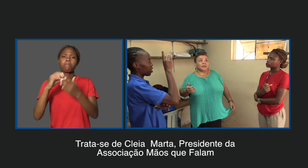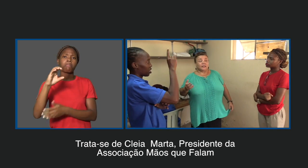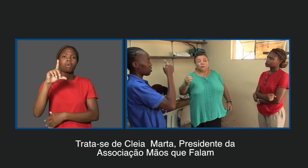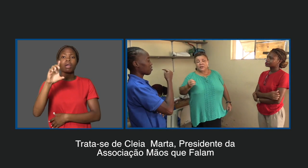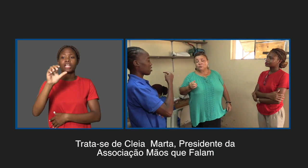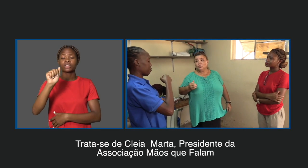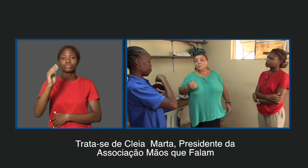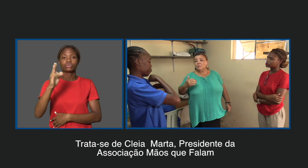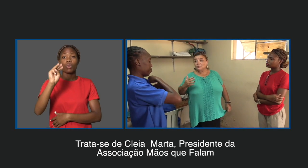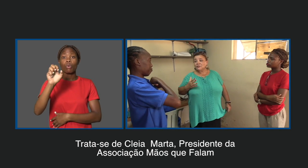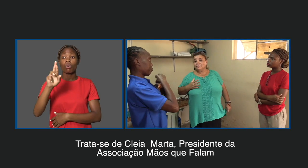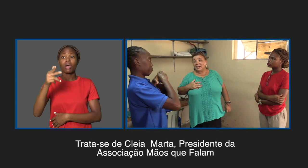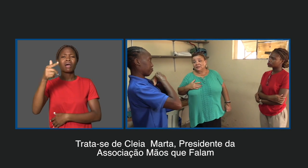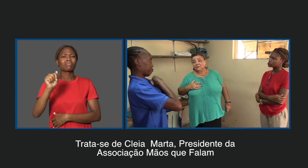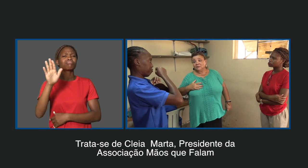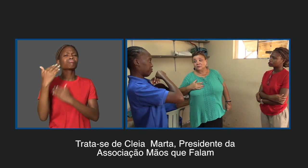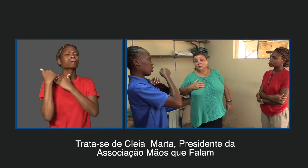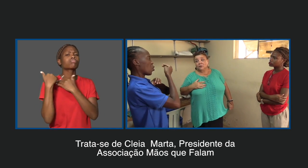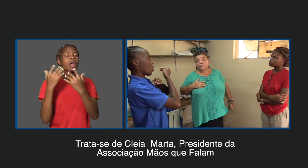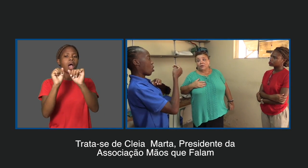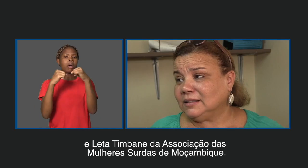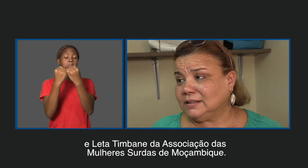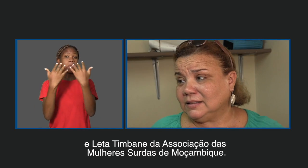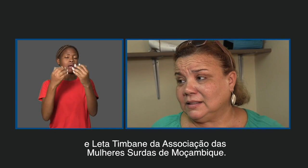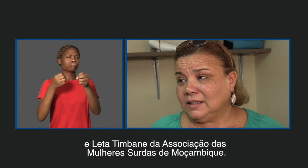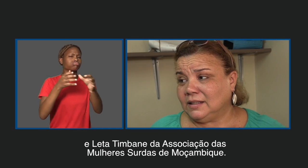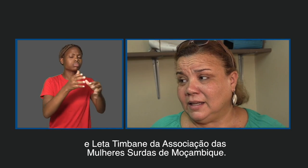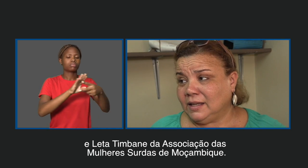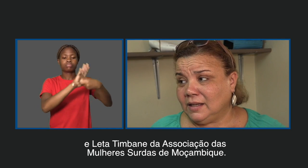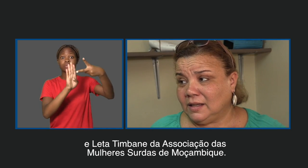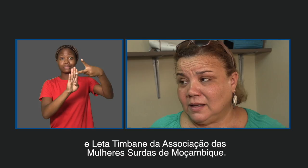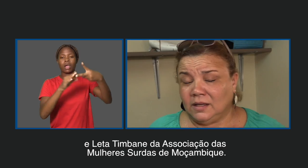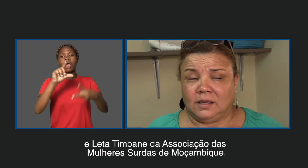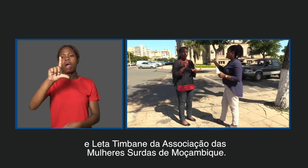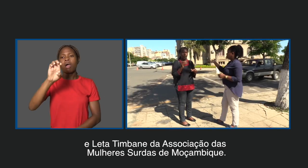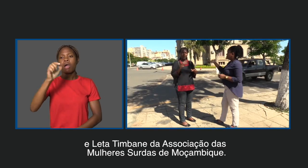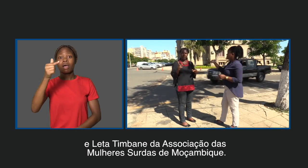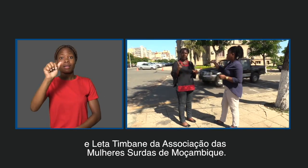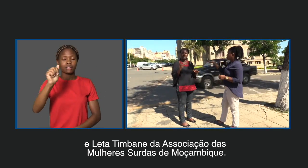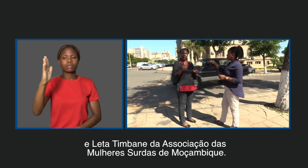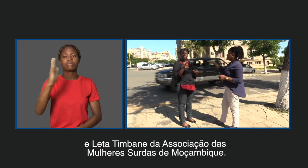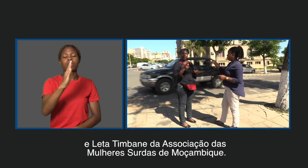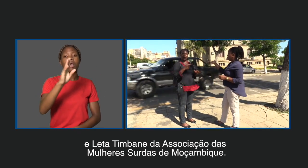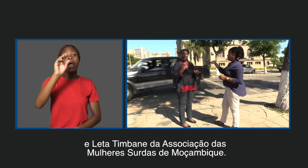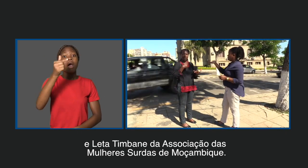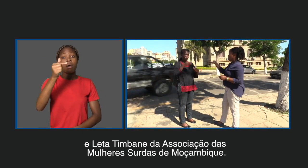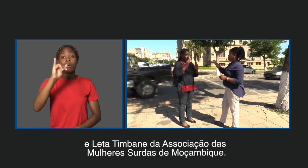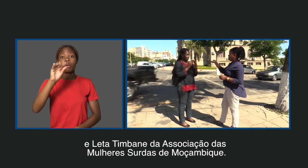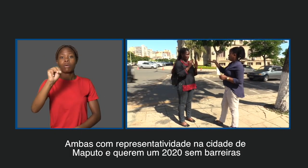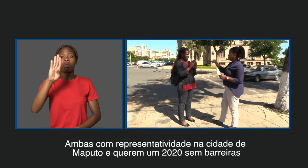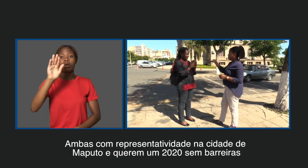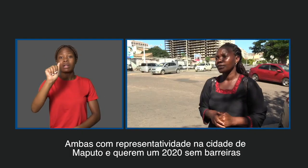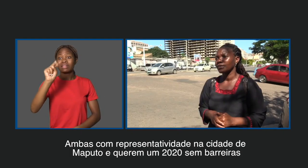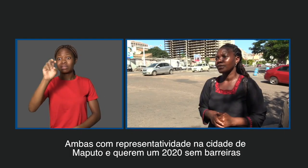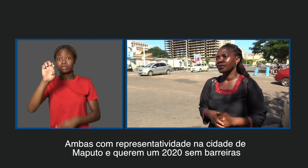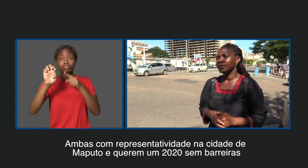Trata-se de Cleia Marta, presidente da Associação Mãos que Falam, e Leta Timbani, da Associação das Mulheres Surdas de Moçambique,